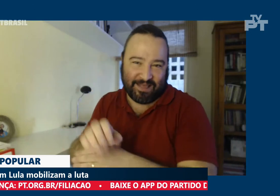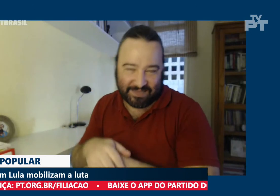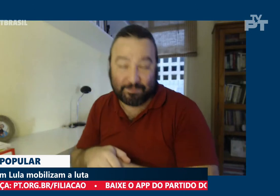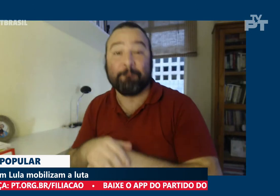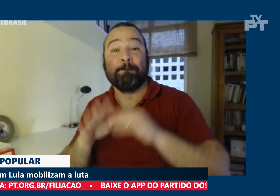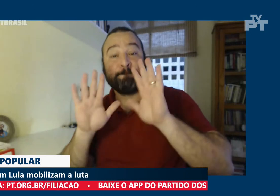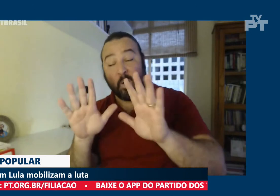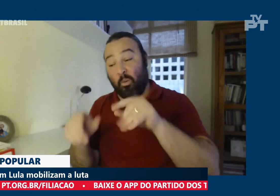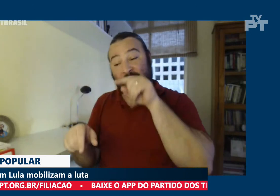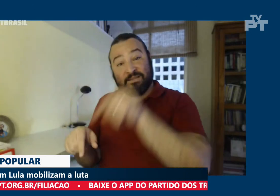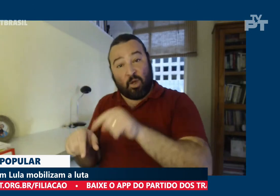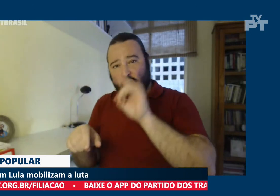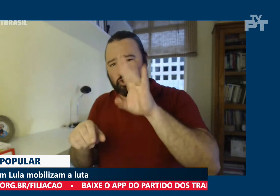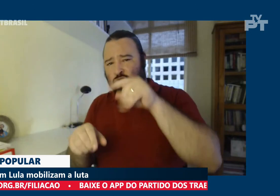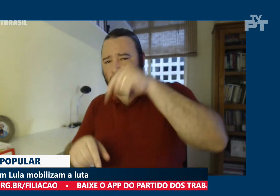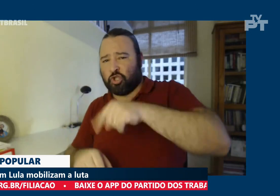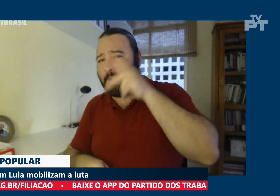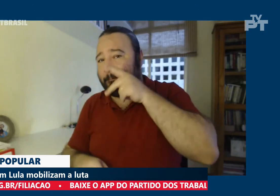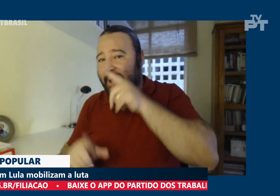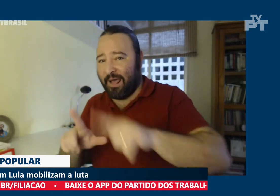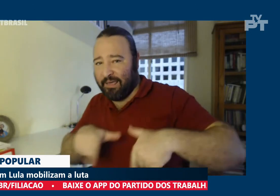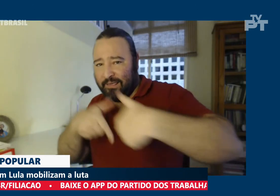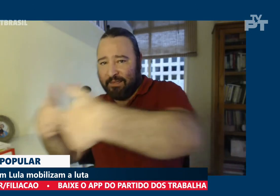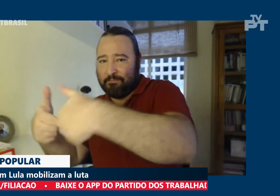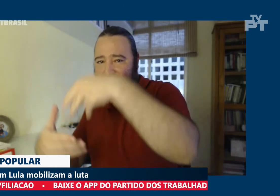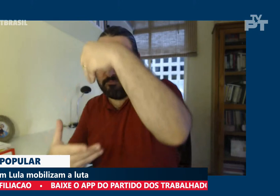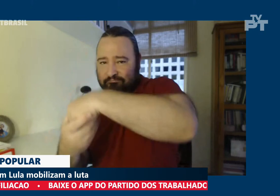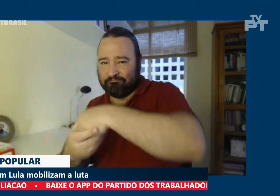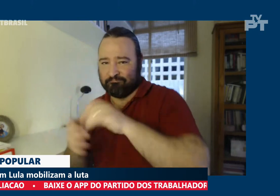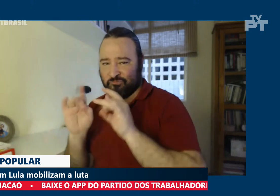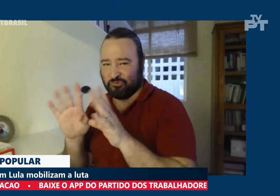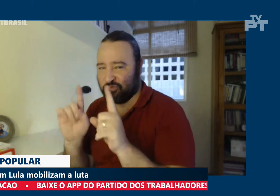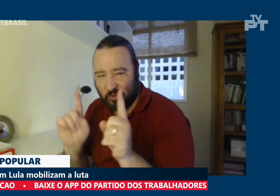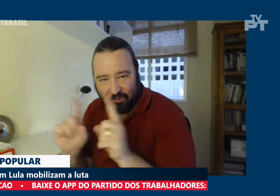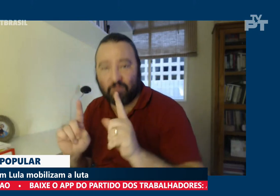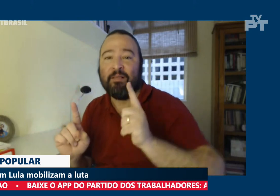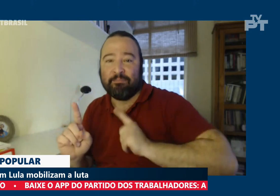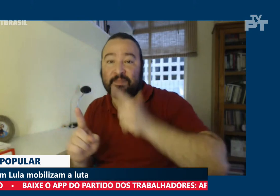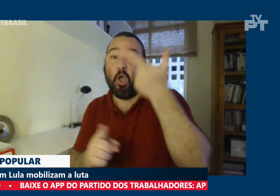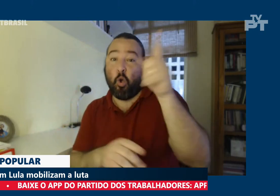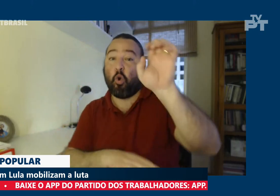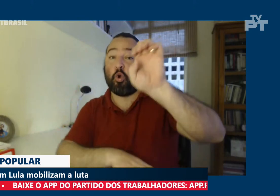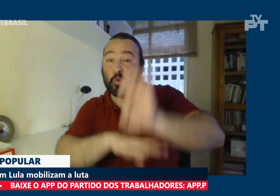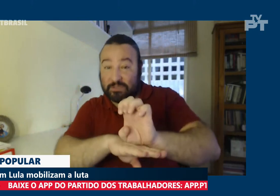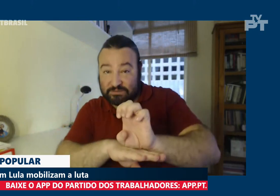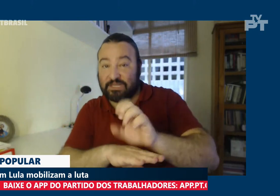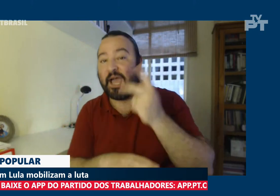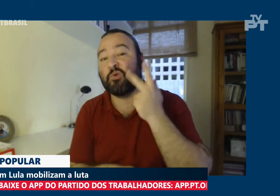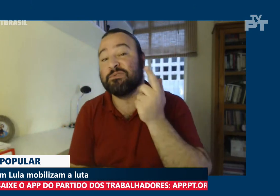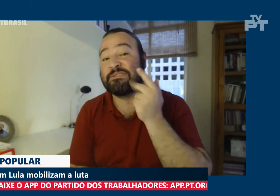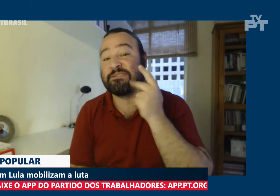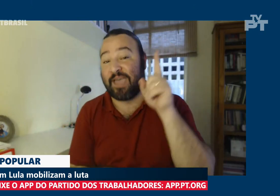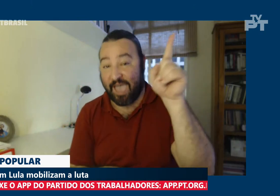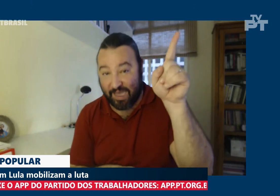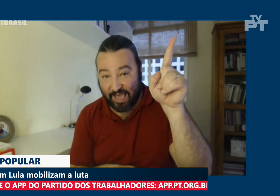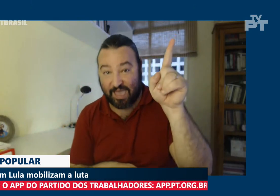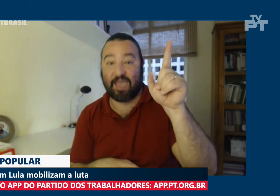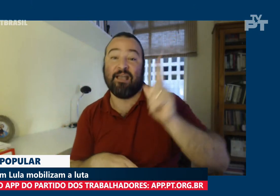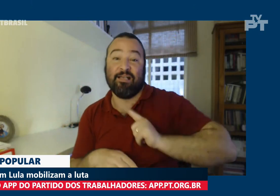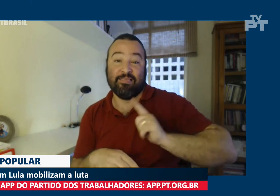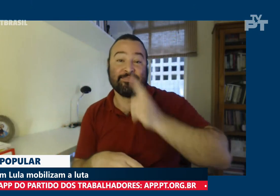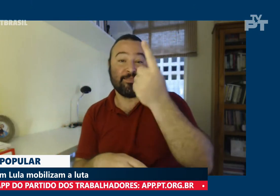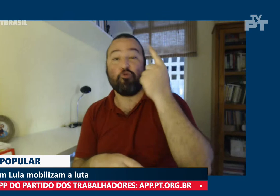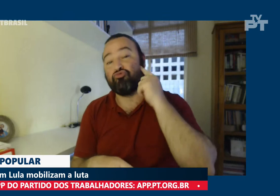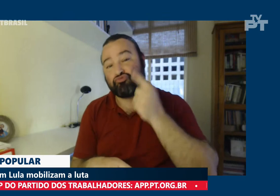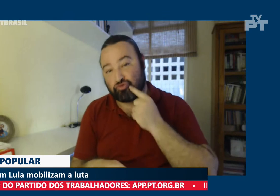política, atuante, né, lutando, e eu aqui no meu estado. E a minha luta só acontece aqui no meu estado? Não,